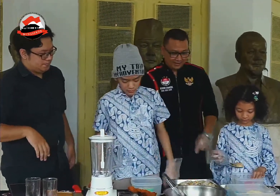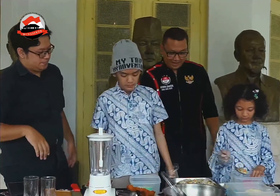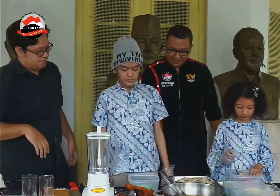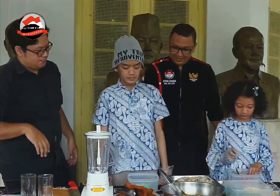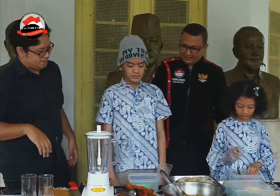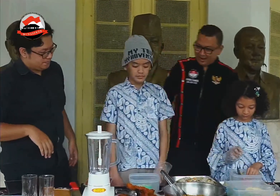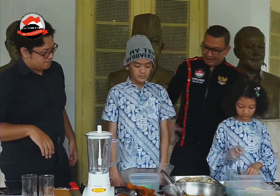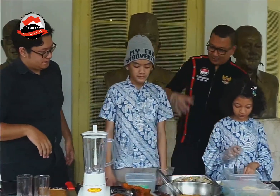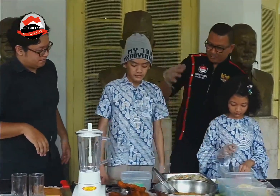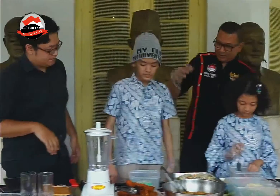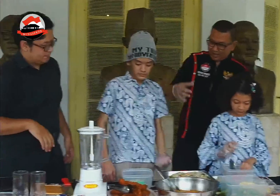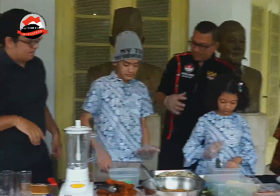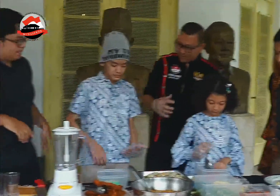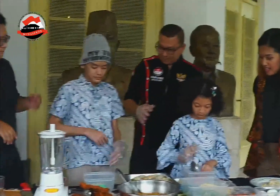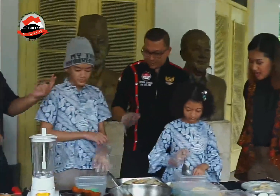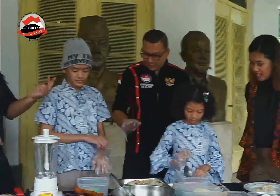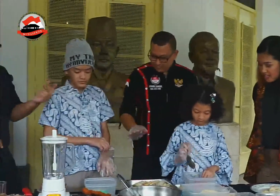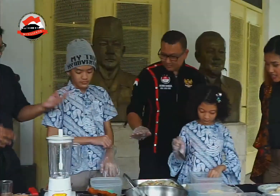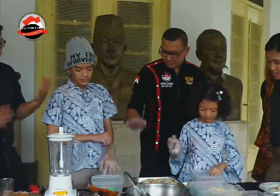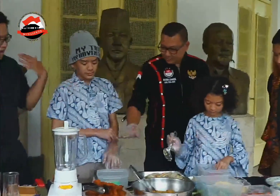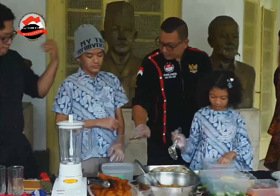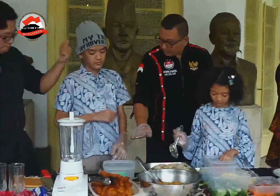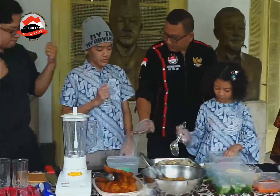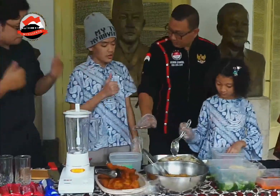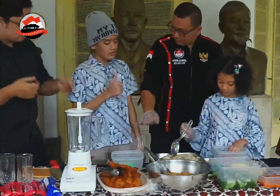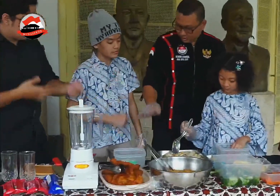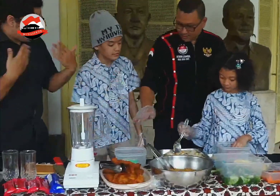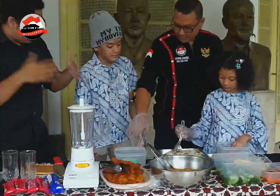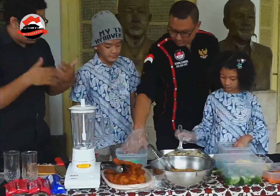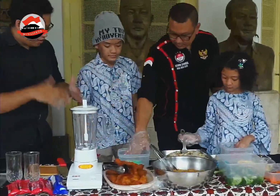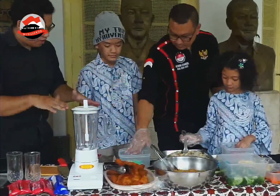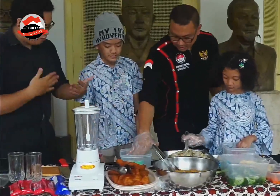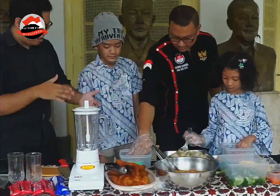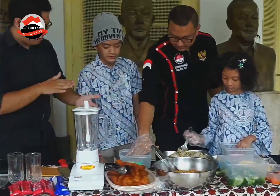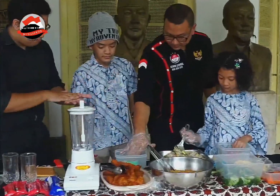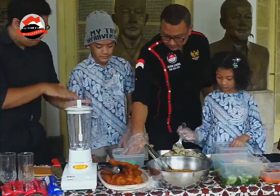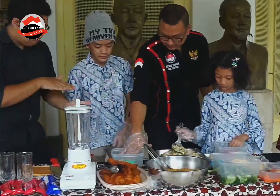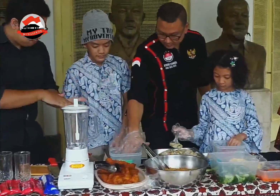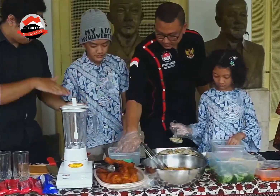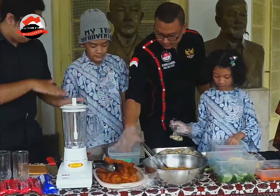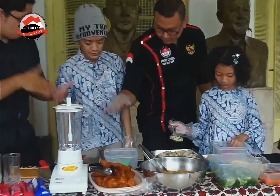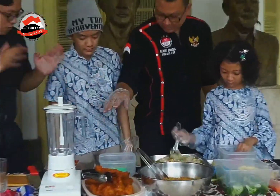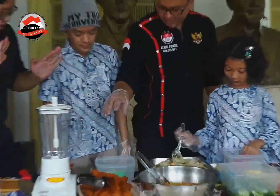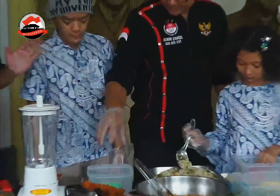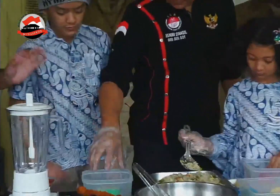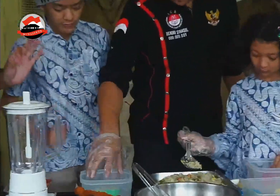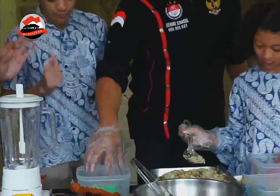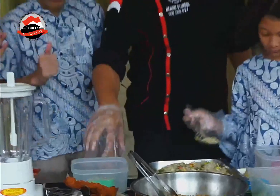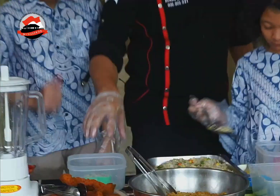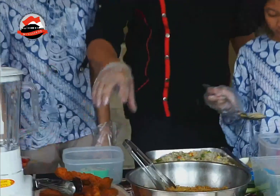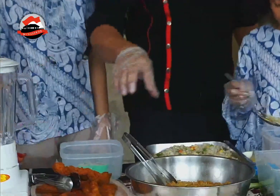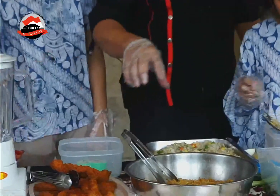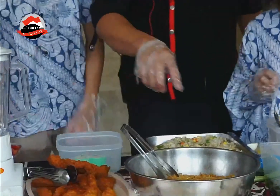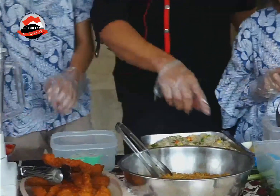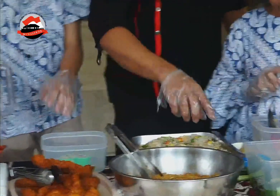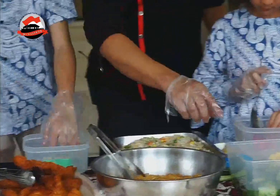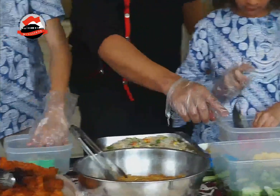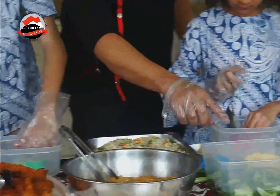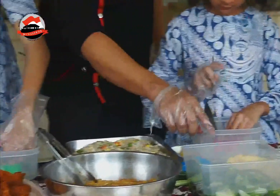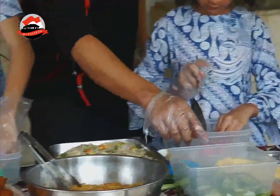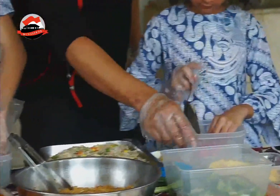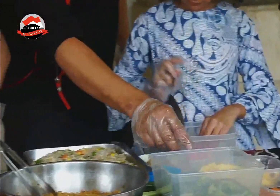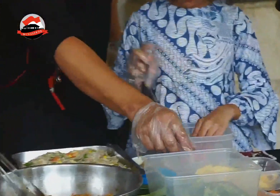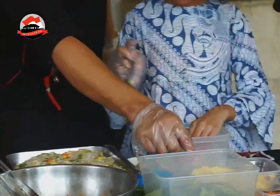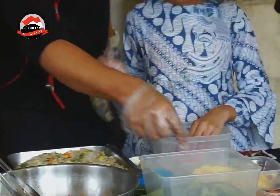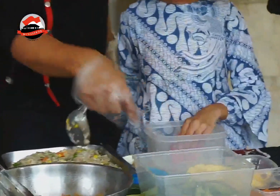rumah ya. Ini anak dua ini hebat. Udah? Udah padat belum? Ya. Sudah padat? Sudah ya? Udah. Sekarang Paul apalagi angkat. Nih Paul? Sekarang